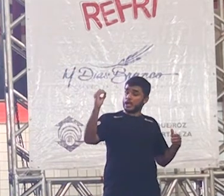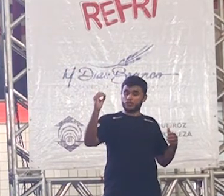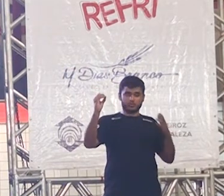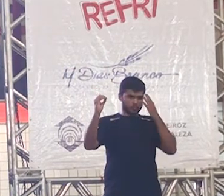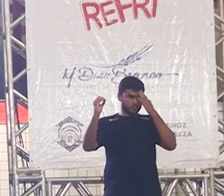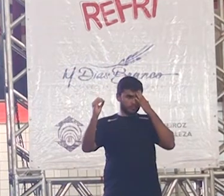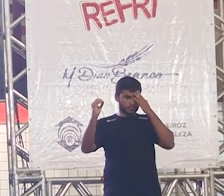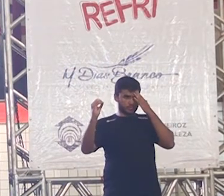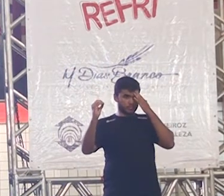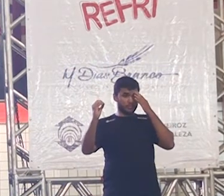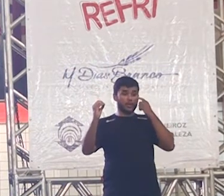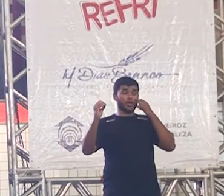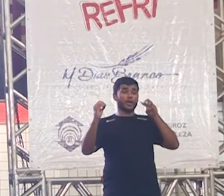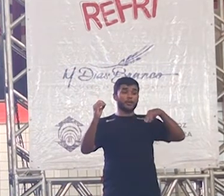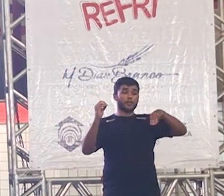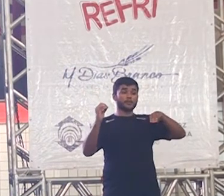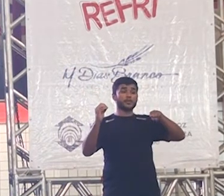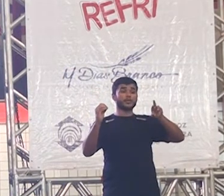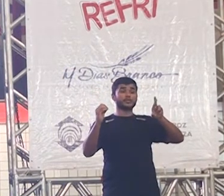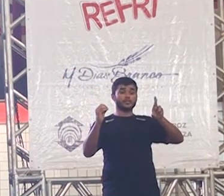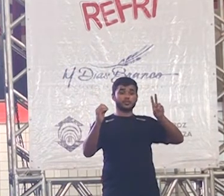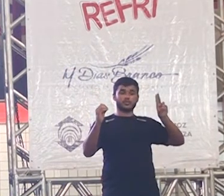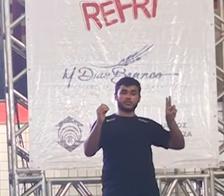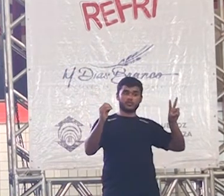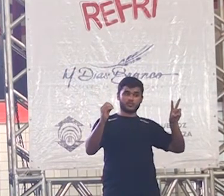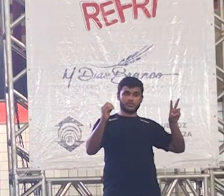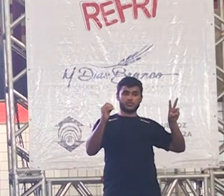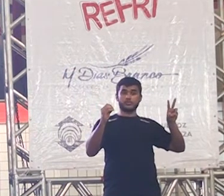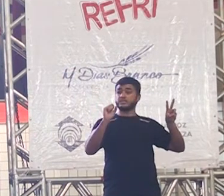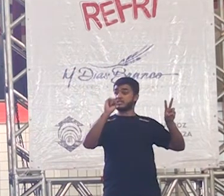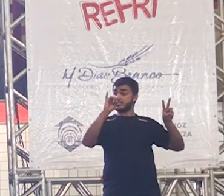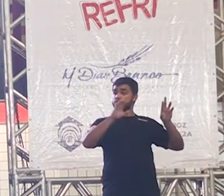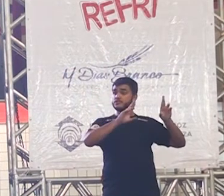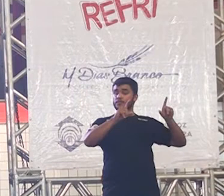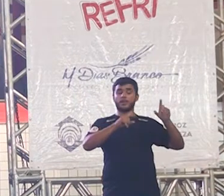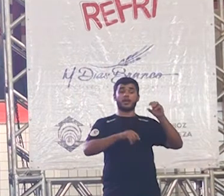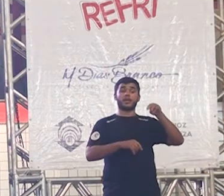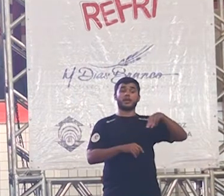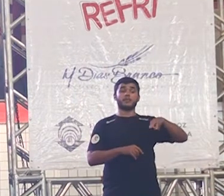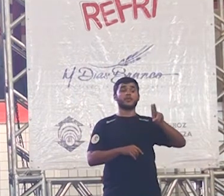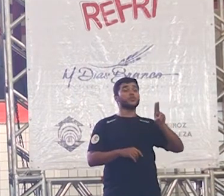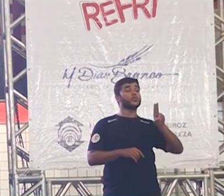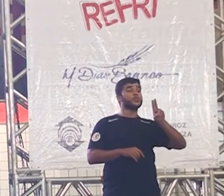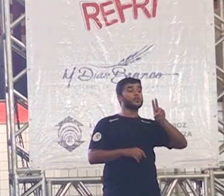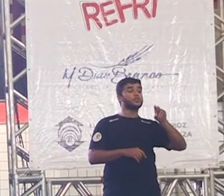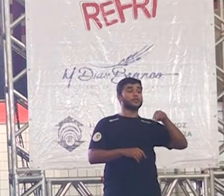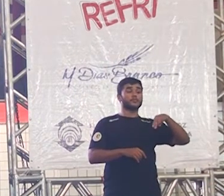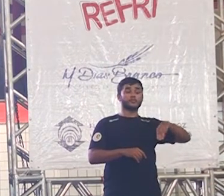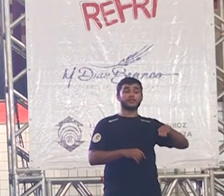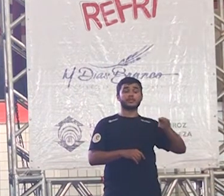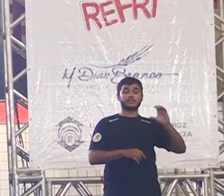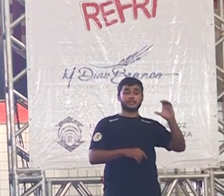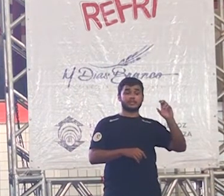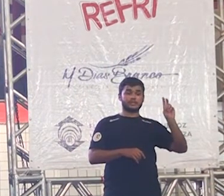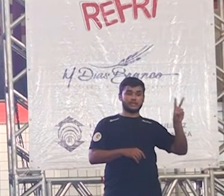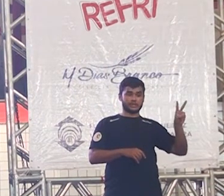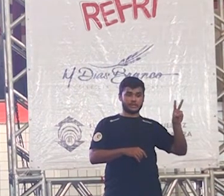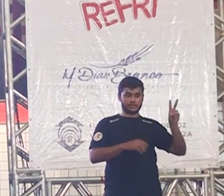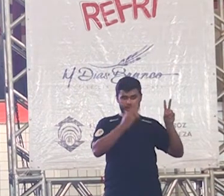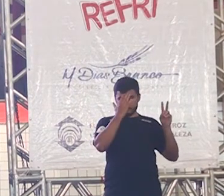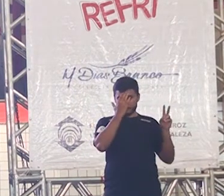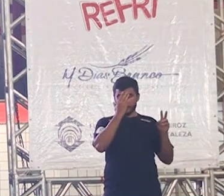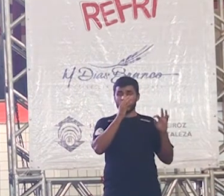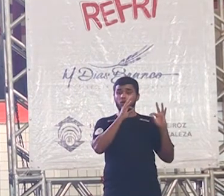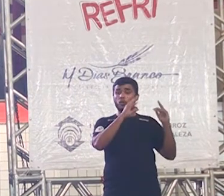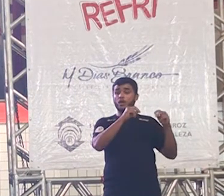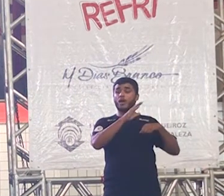uniforme. Se a gente tiver um movimento circular uniforme, ele vai ter a aceleração tangencial zero, o módulo da